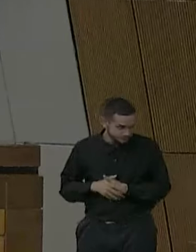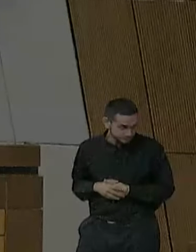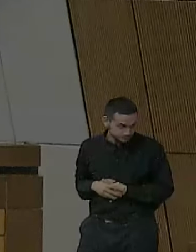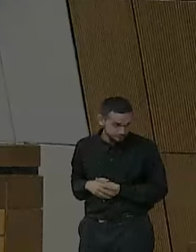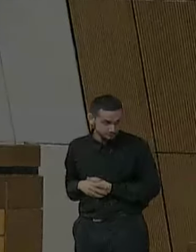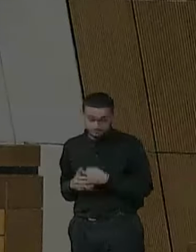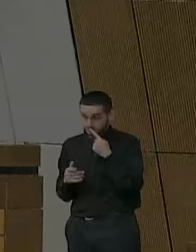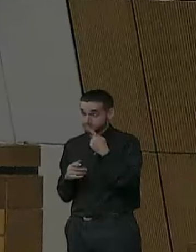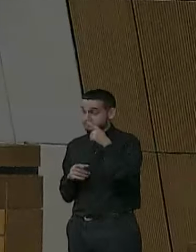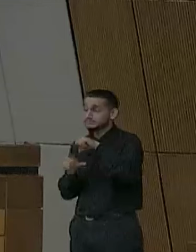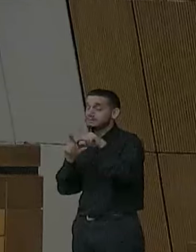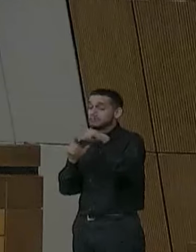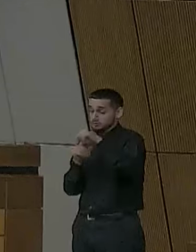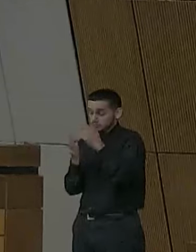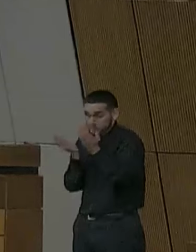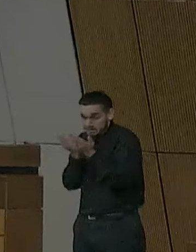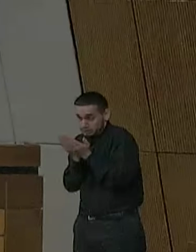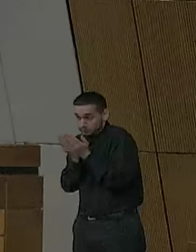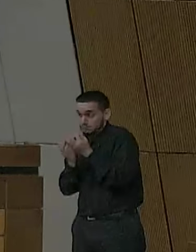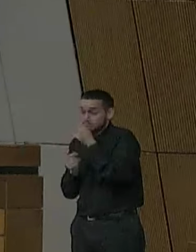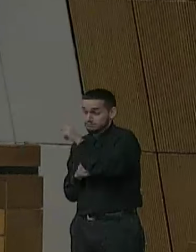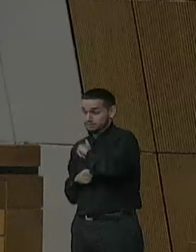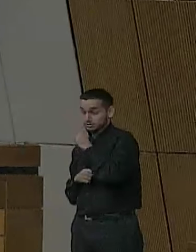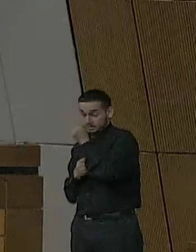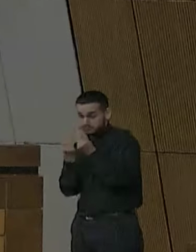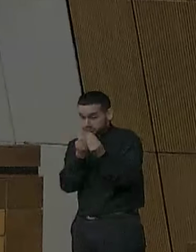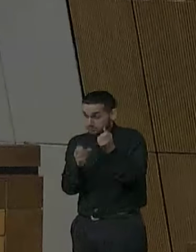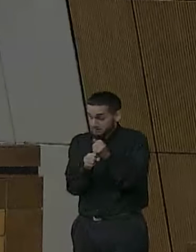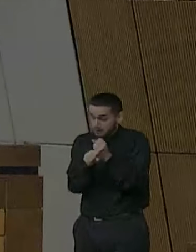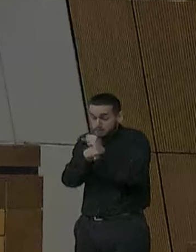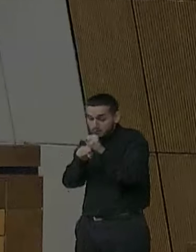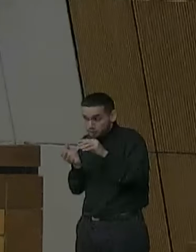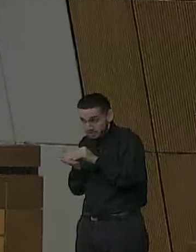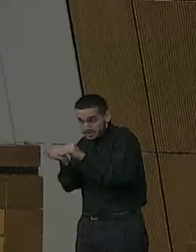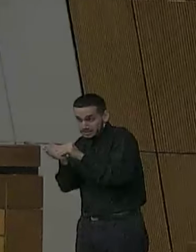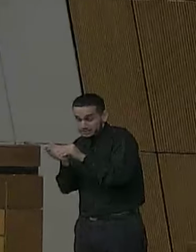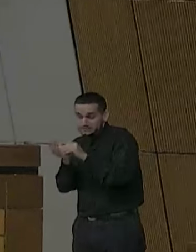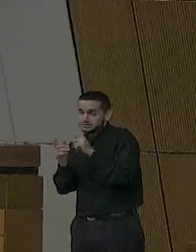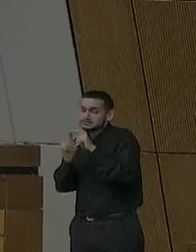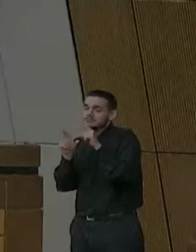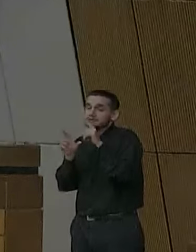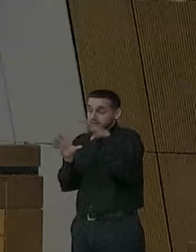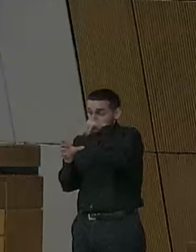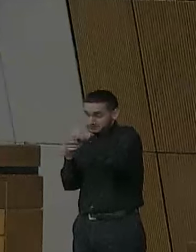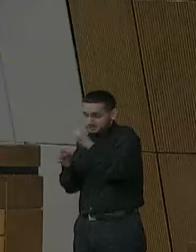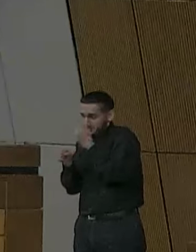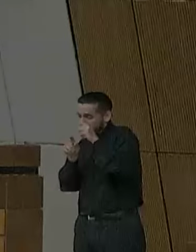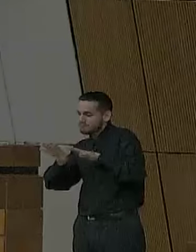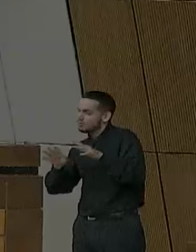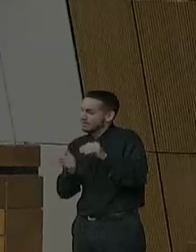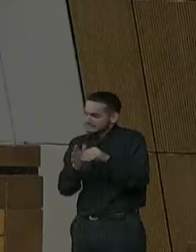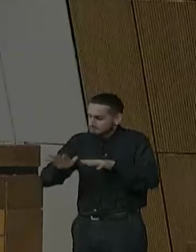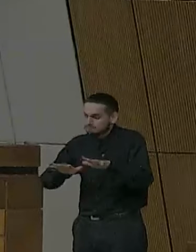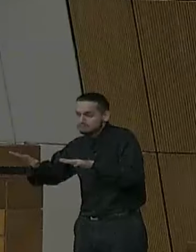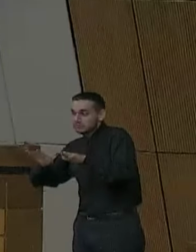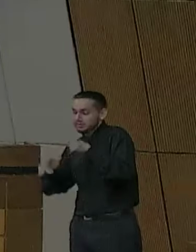los ajustes para que una persona pueda hacer lo que tiene que hacer, porque hablamos de un empleo de productividad,